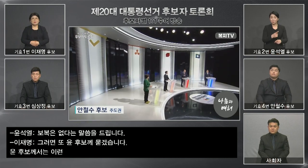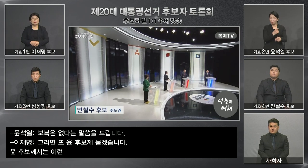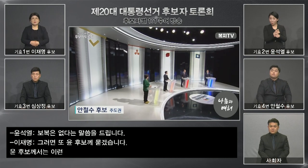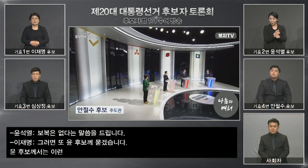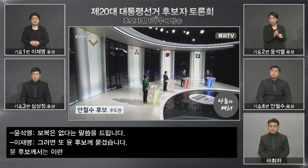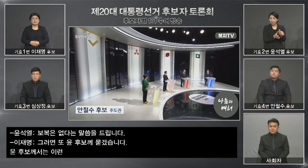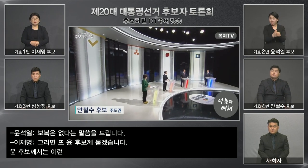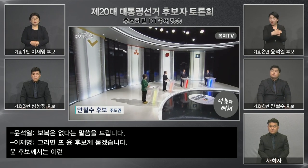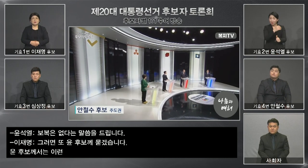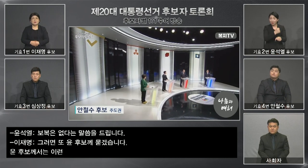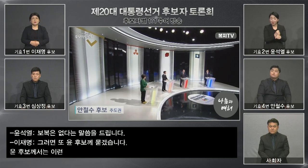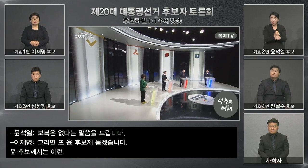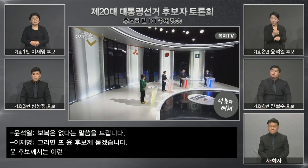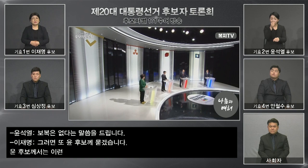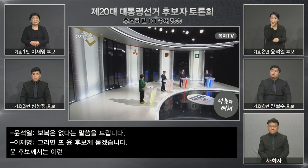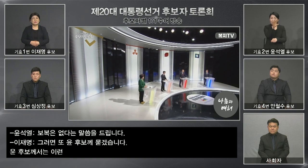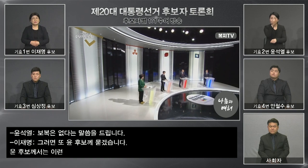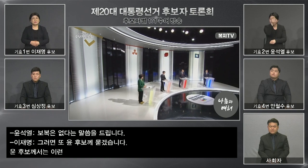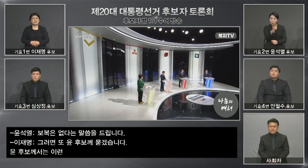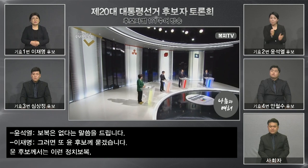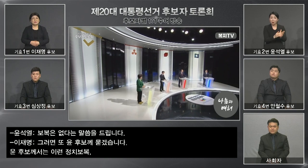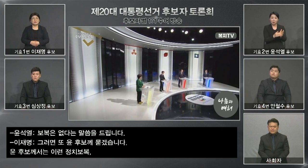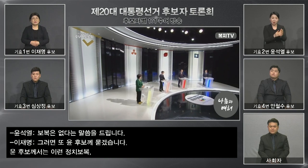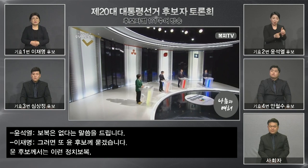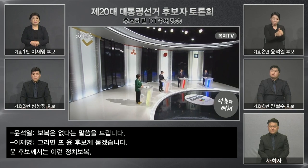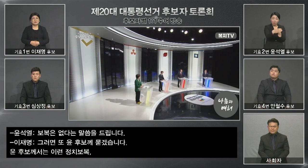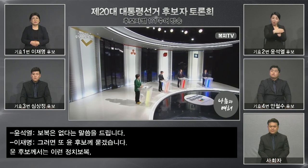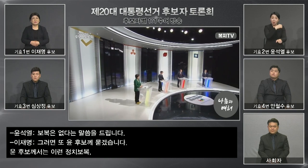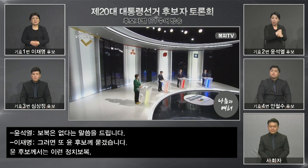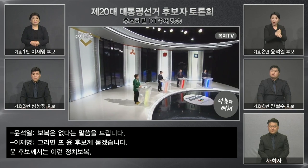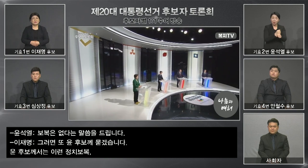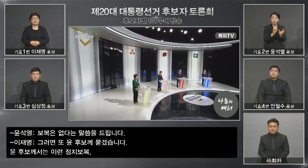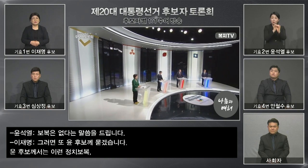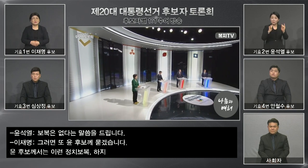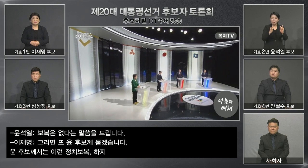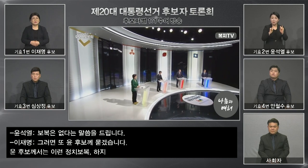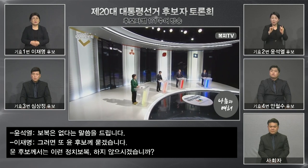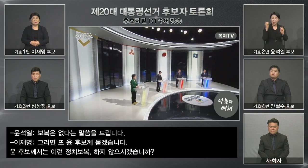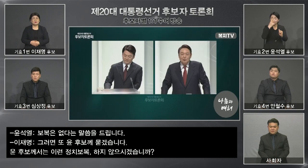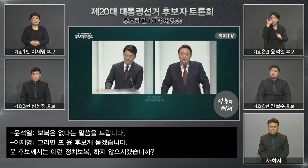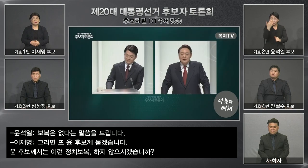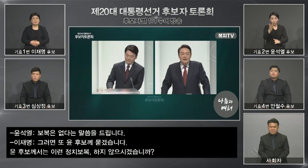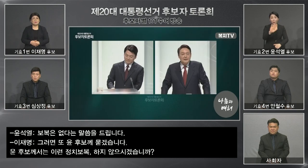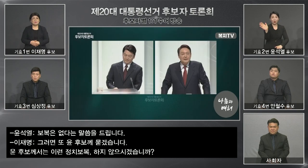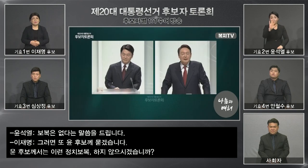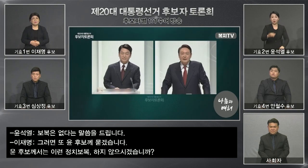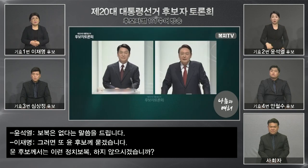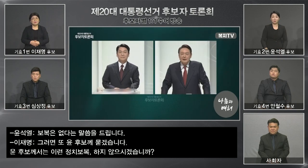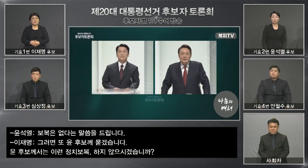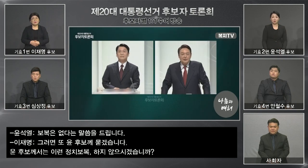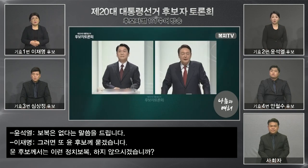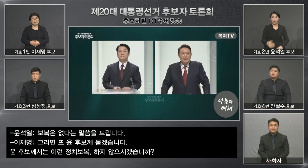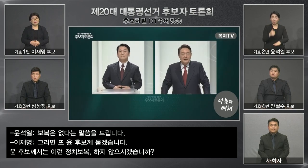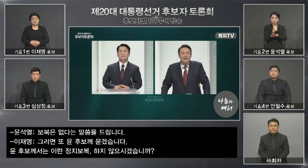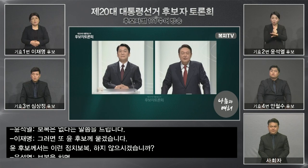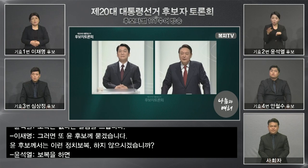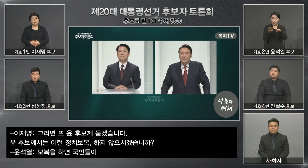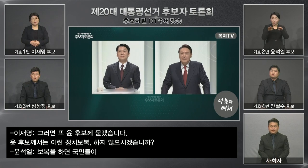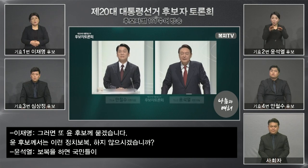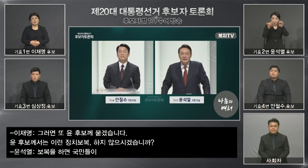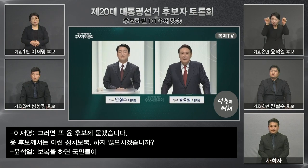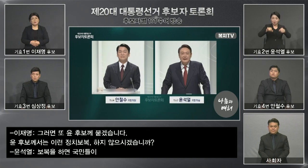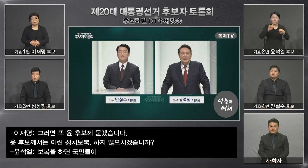여러 번 말씀드렸는데 보복을 하면 국민들이 가만히 놔두겠습니까? 결국은 공정한 시스템에 의해서 처리가